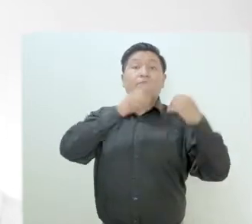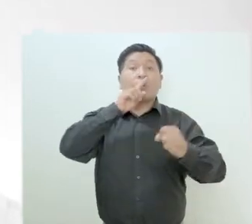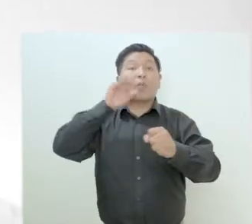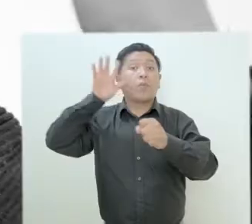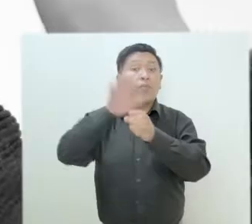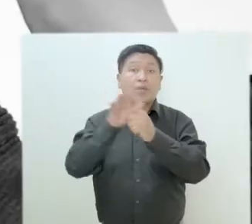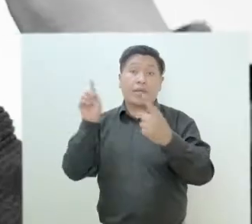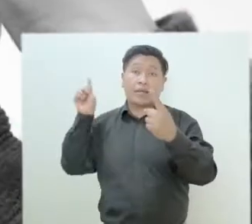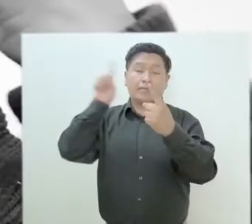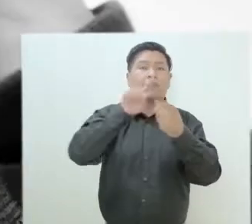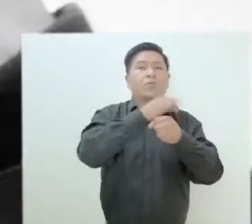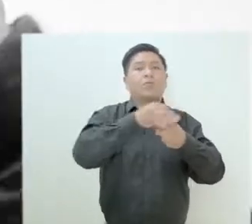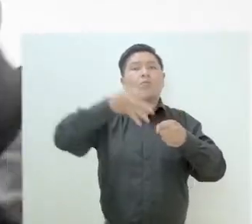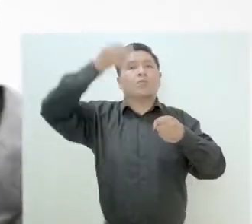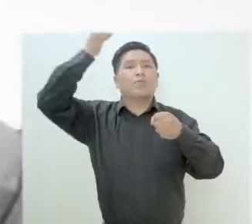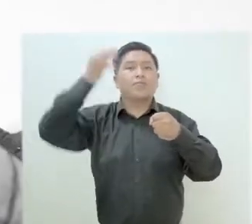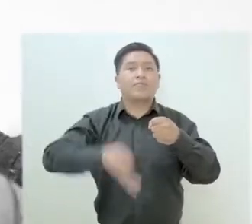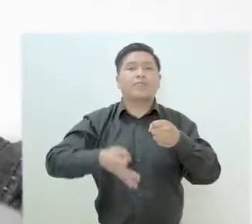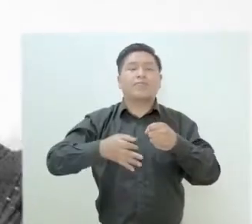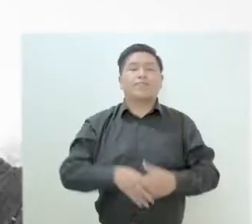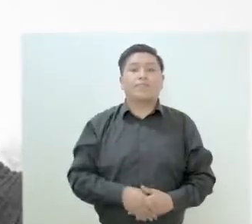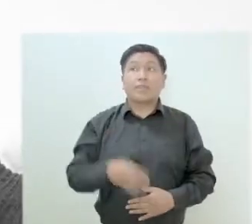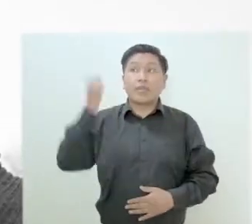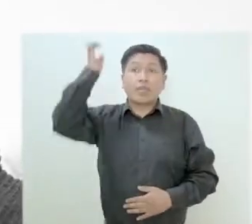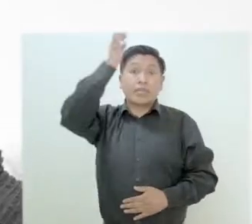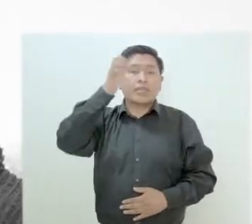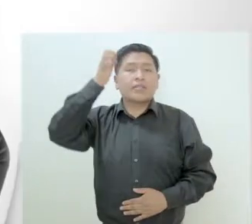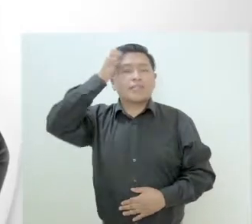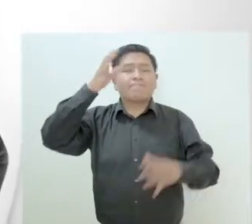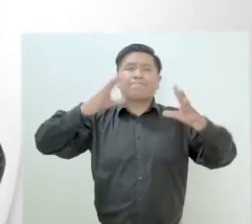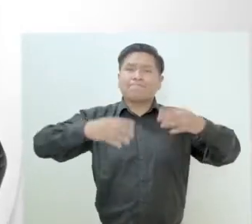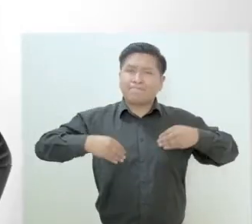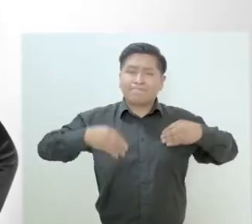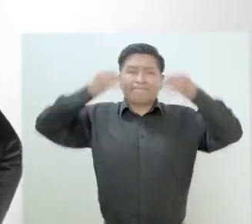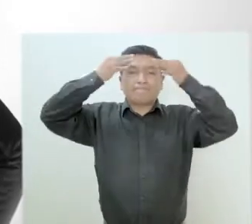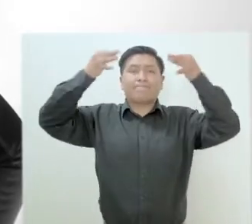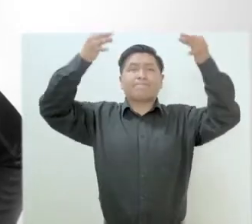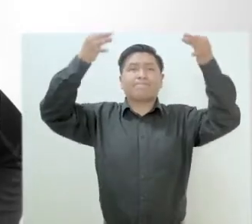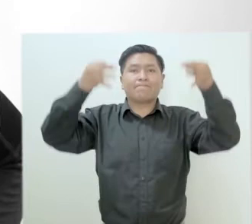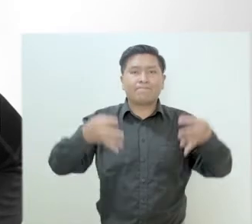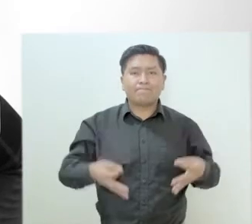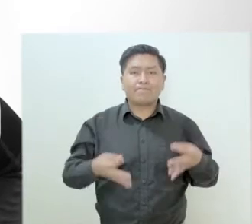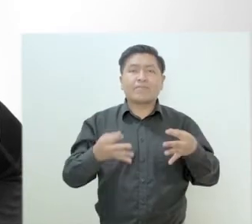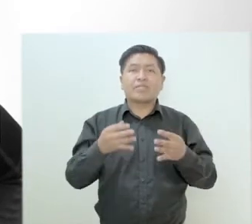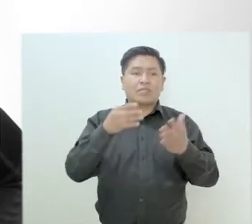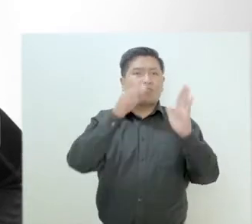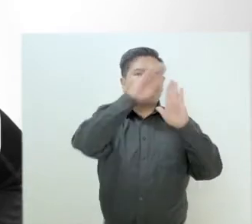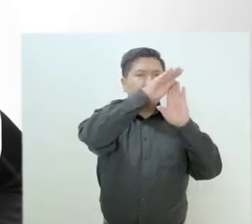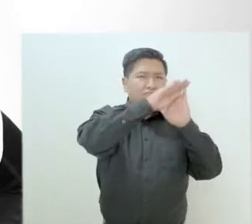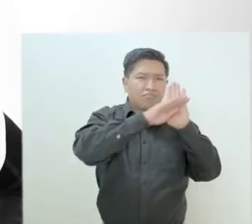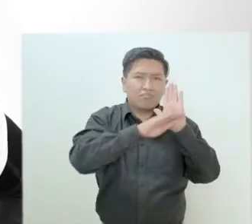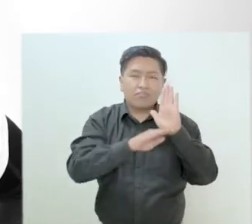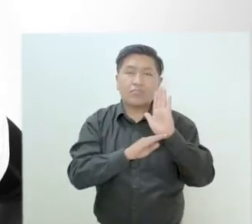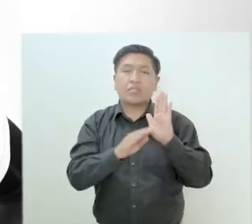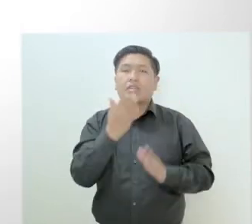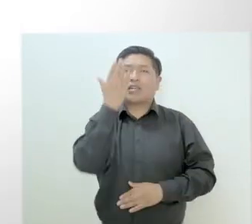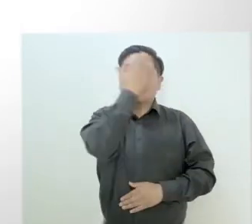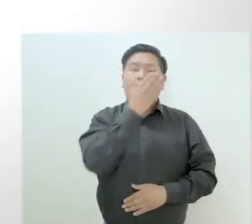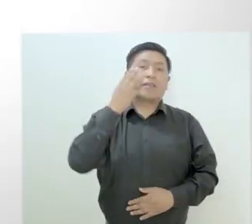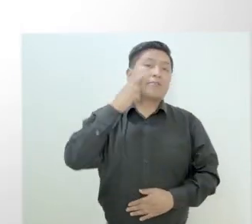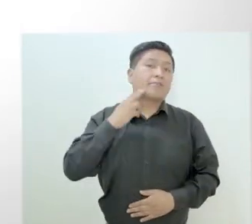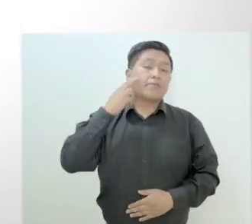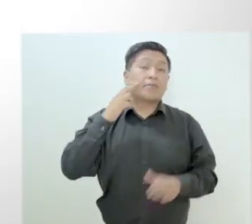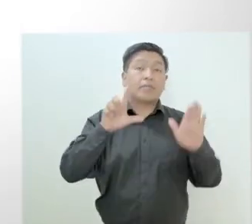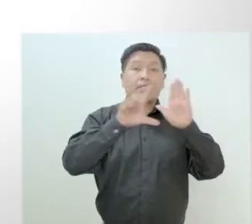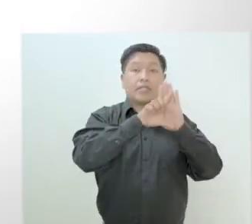compromiso para consolidar la proclama mundial. El Estado determina el decenio del pueblo afroboliviano.